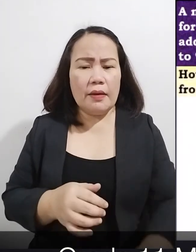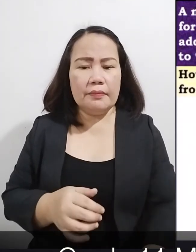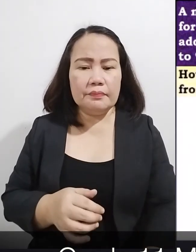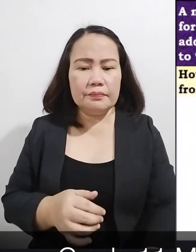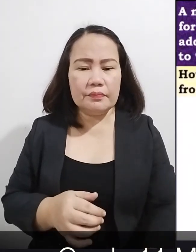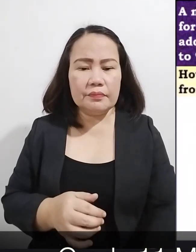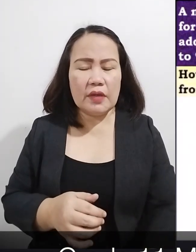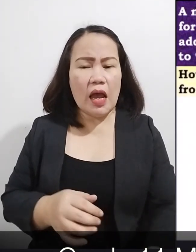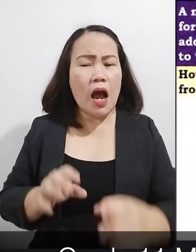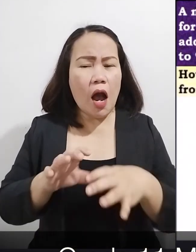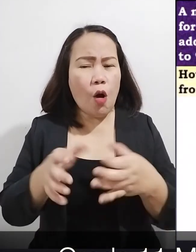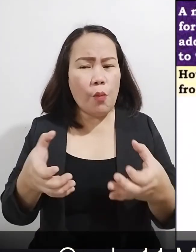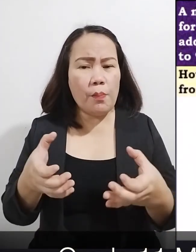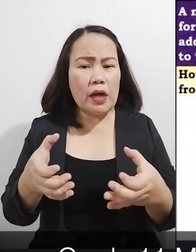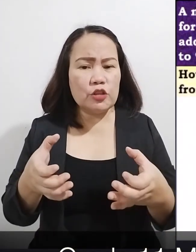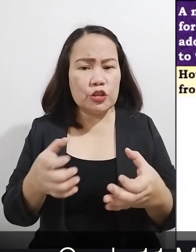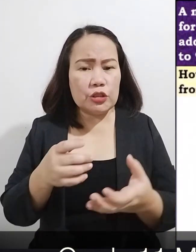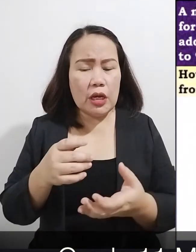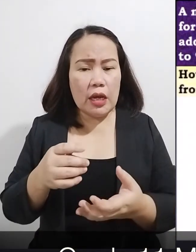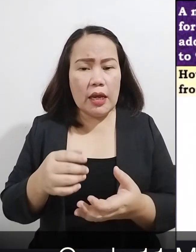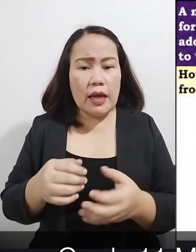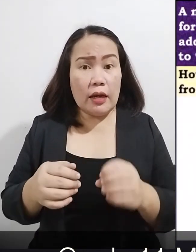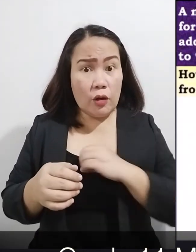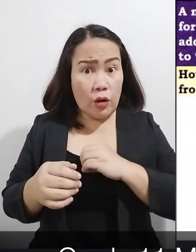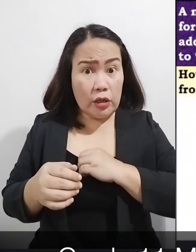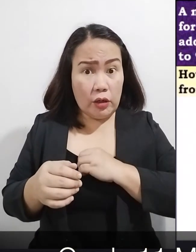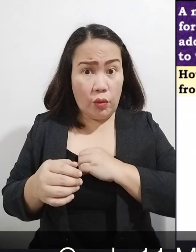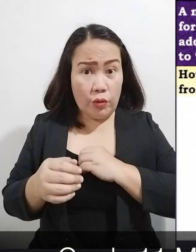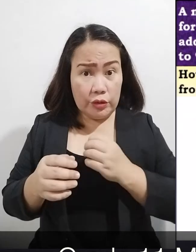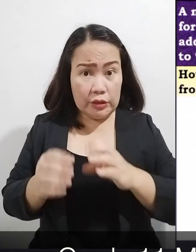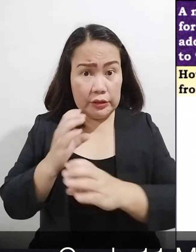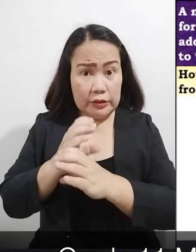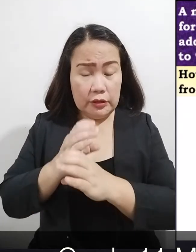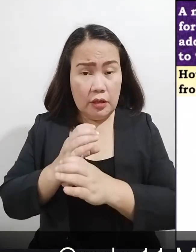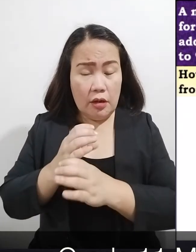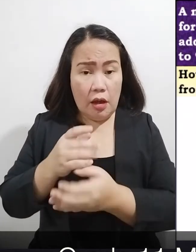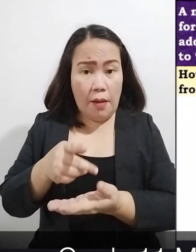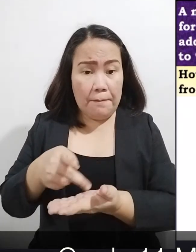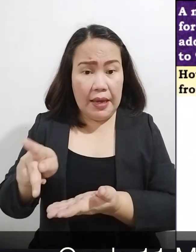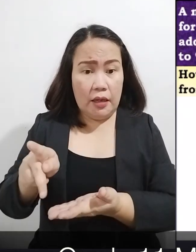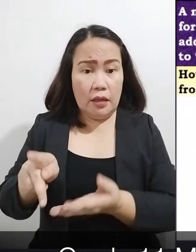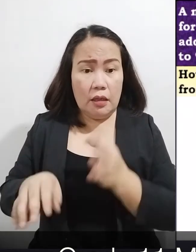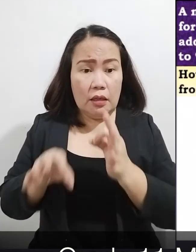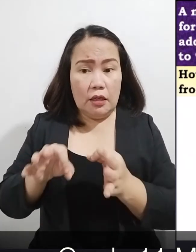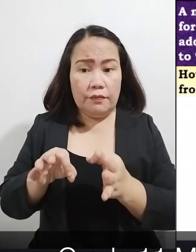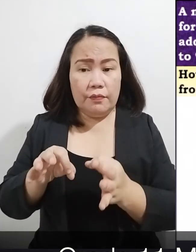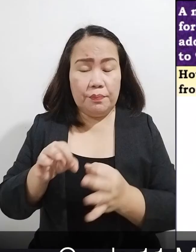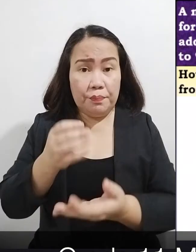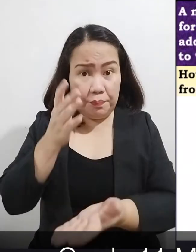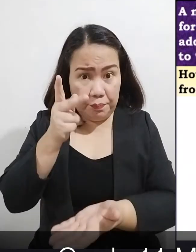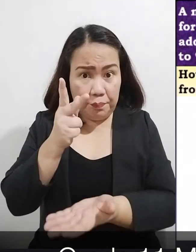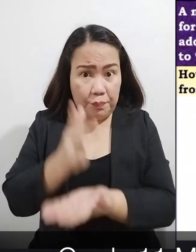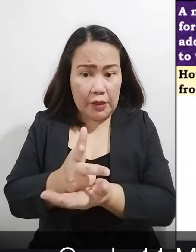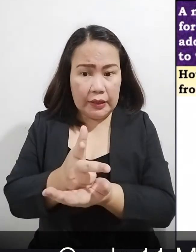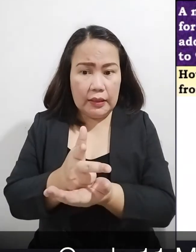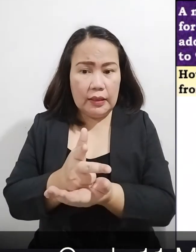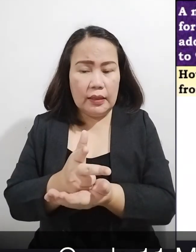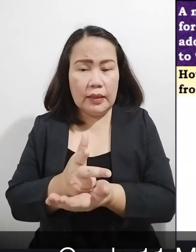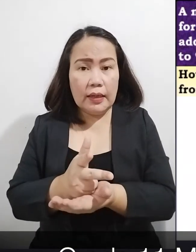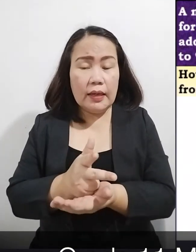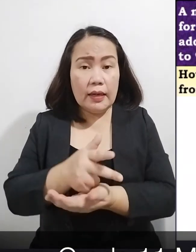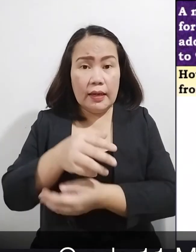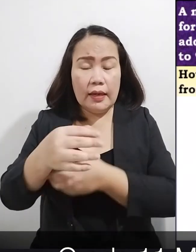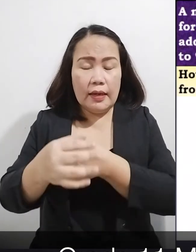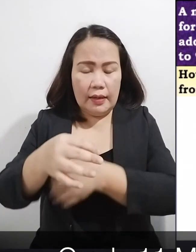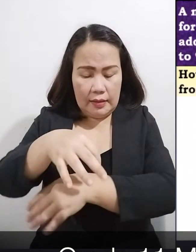How much will be charged to a car owner who parked his car from 9 a.m. to 2:30 p.m.? So from 9 to 2:30,